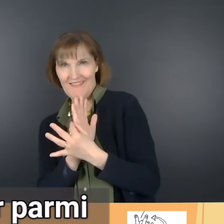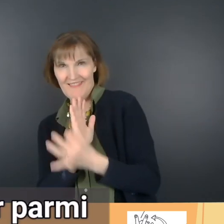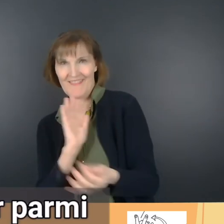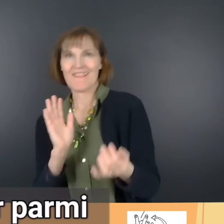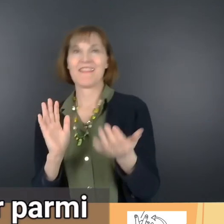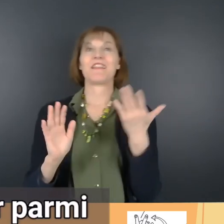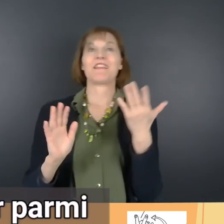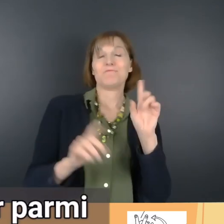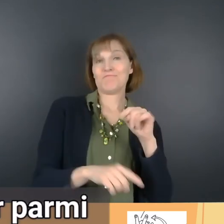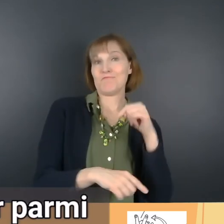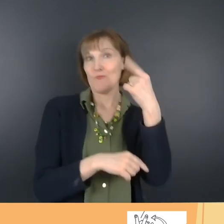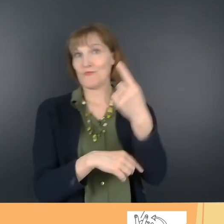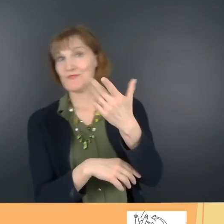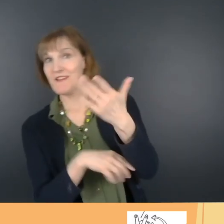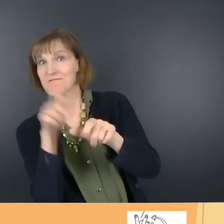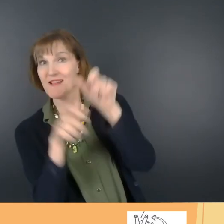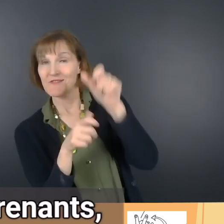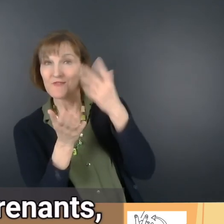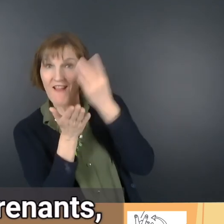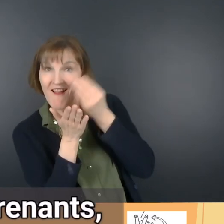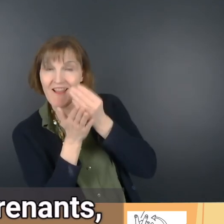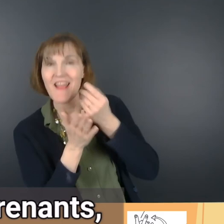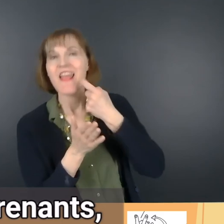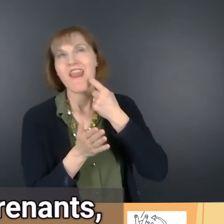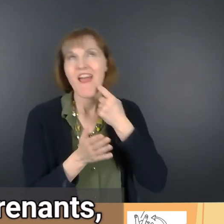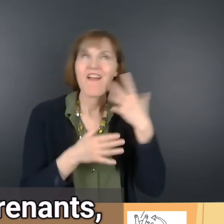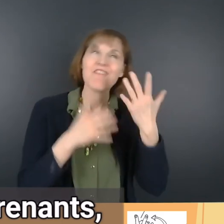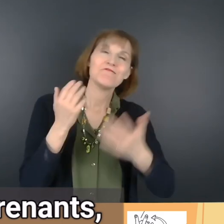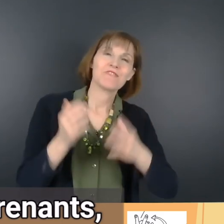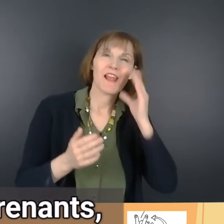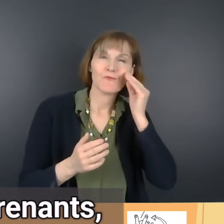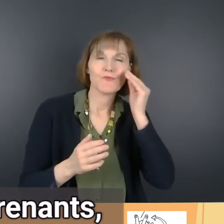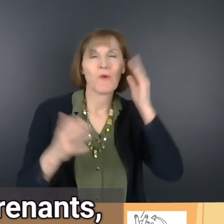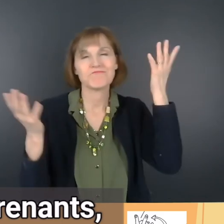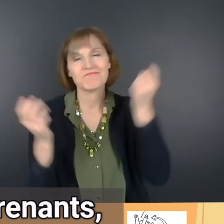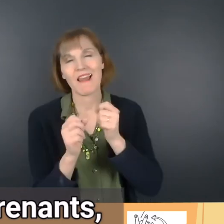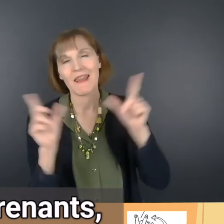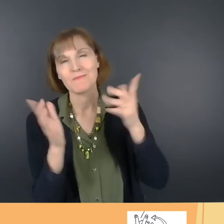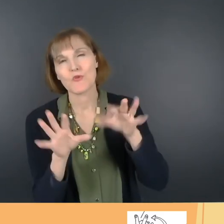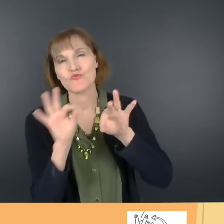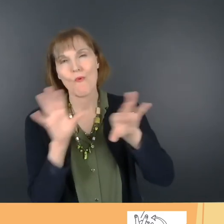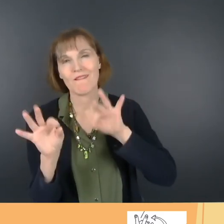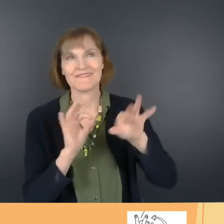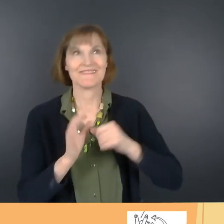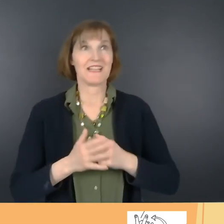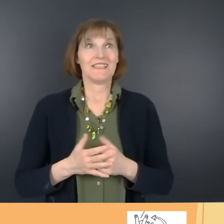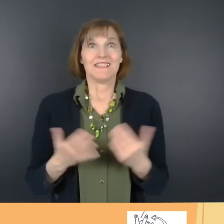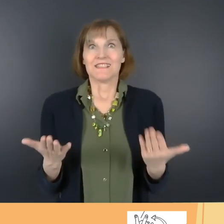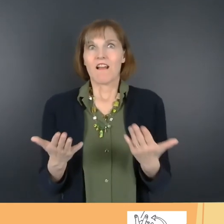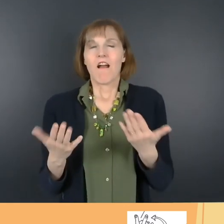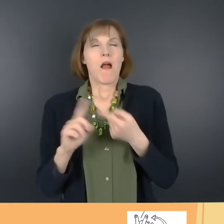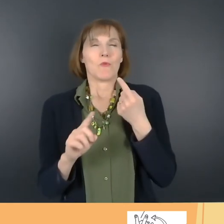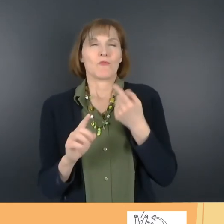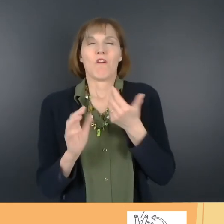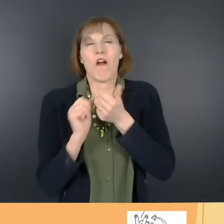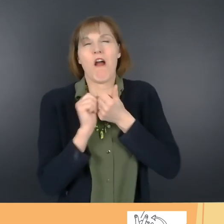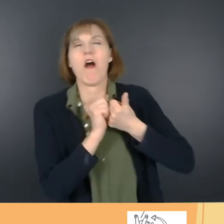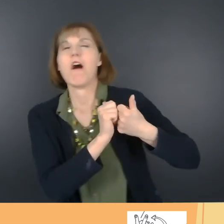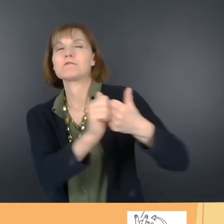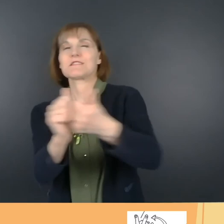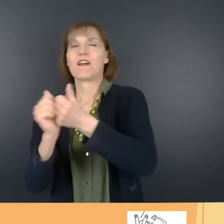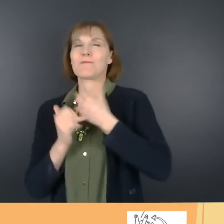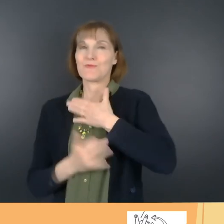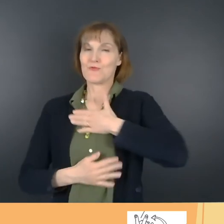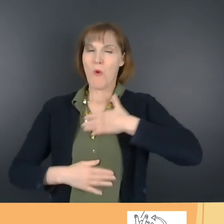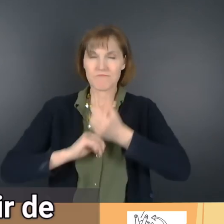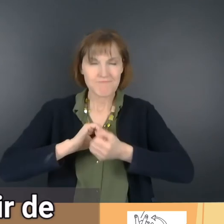parmi les prochains adhérents, les prochains apprenants prenants, élèves, étudiants, comme vous voulez. Et puis, pour que vraiment